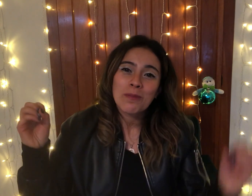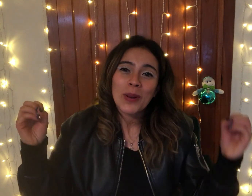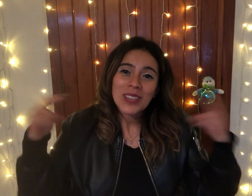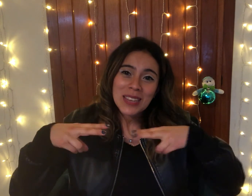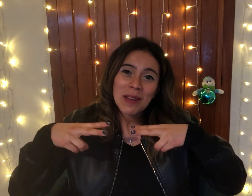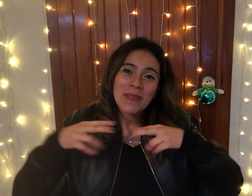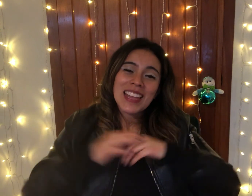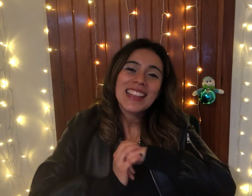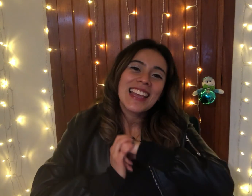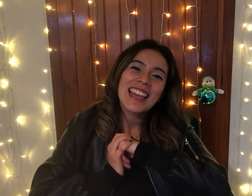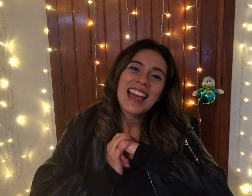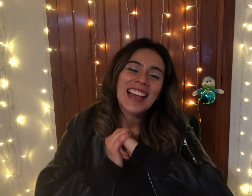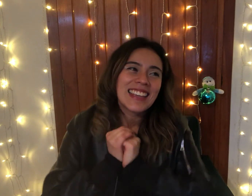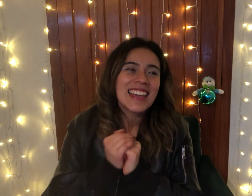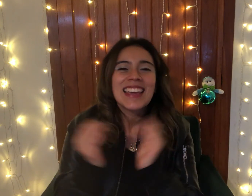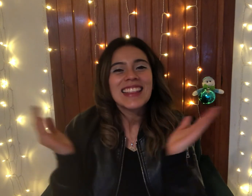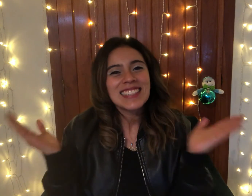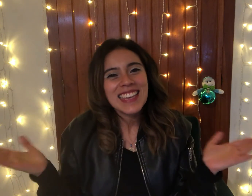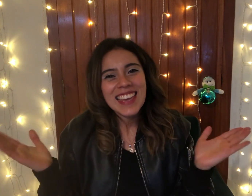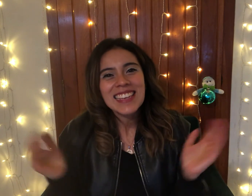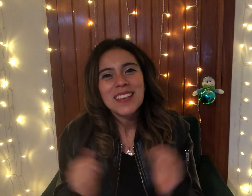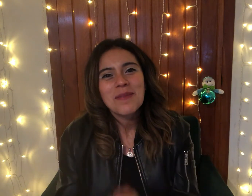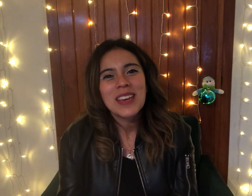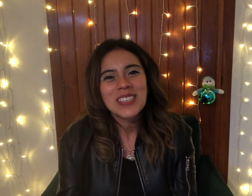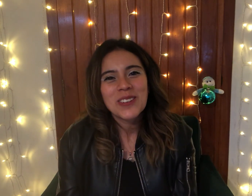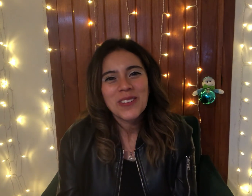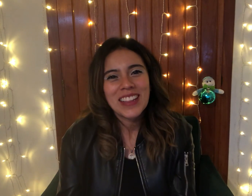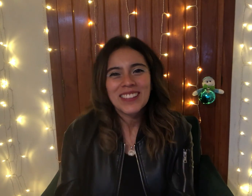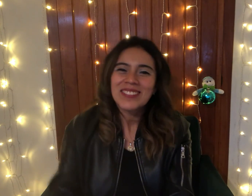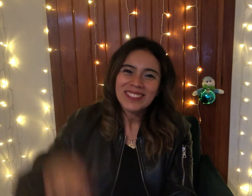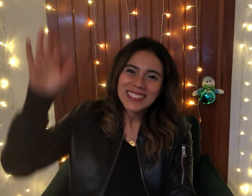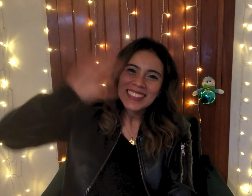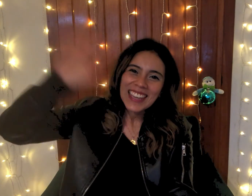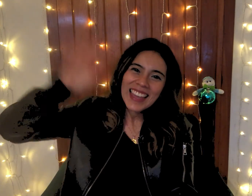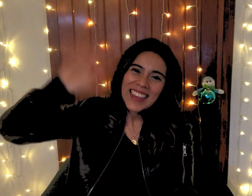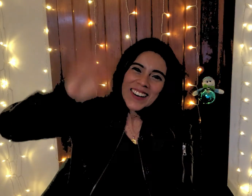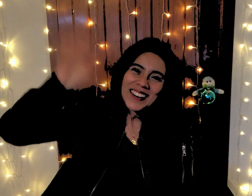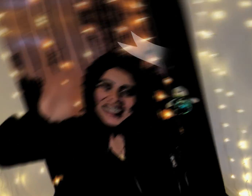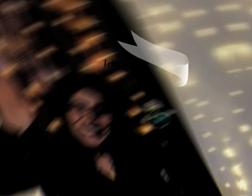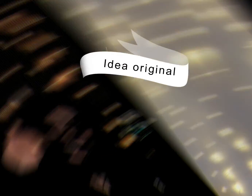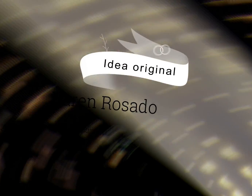próximamente aquí en De Señas Me He Hecho Un Cuento. ¡Adiós!